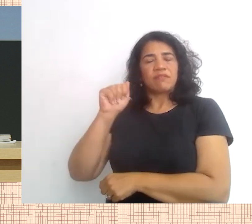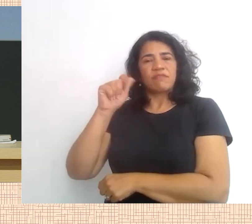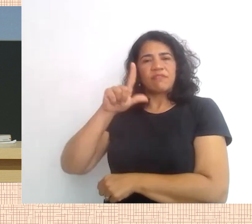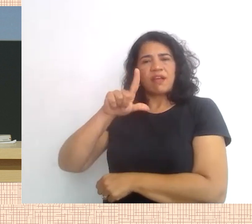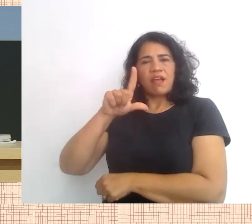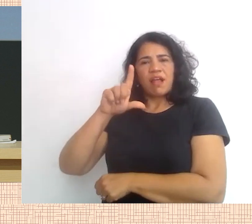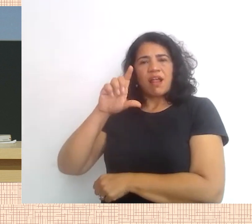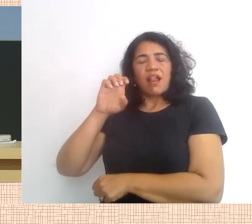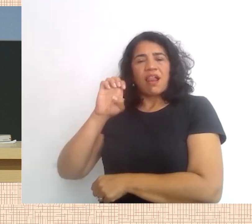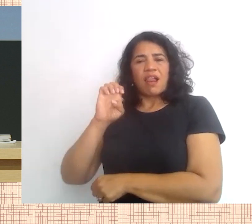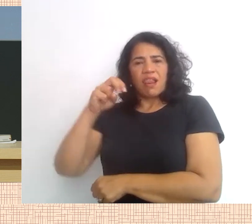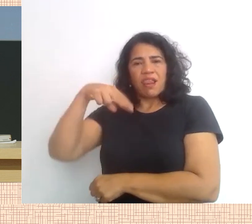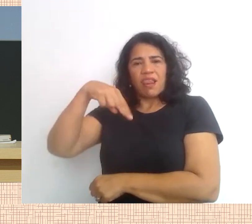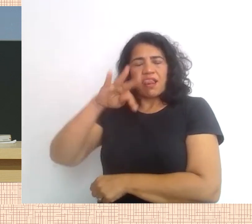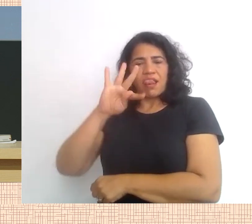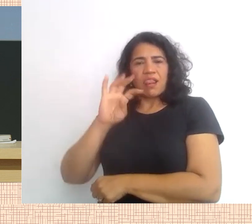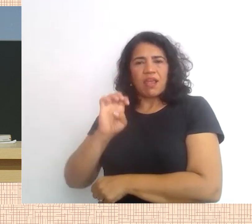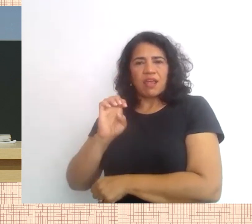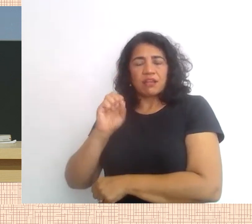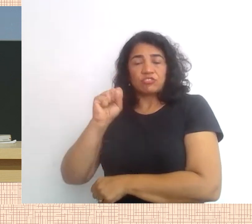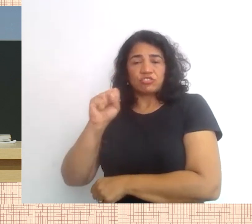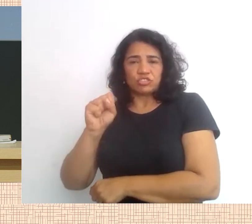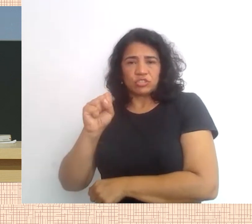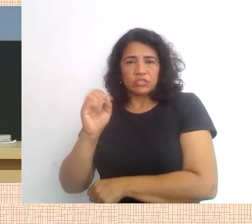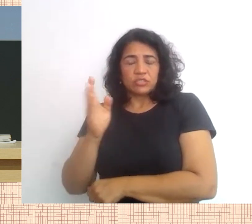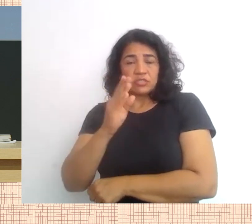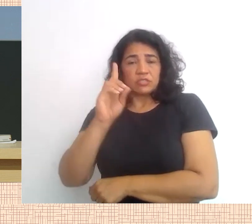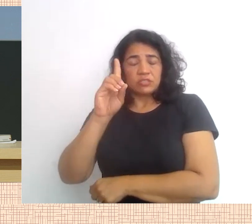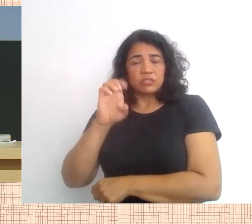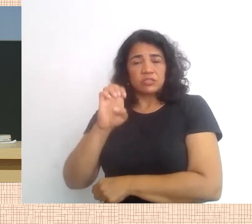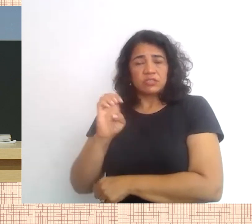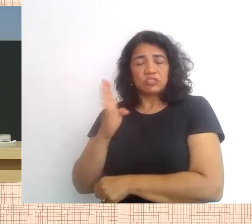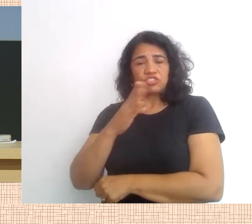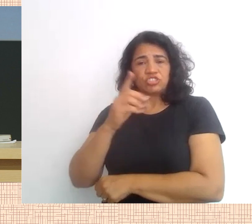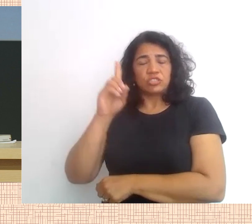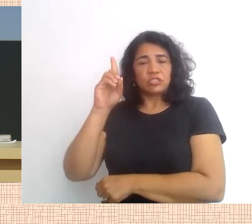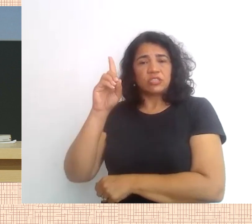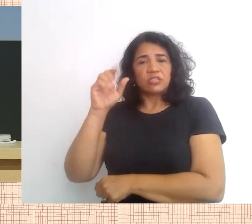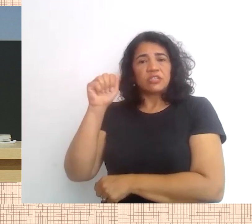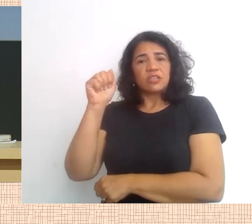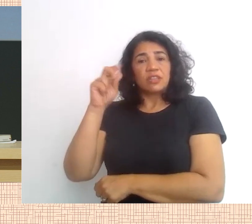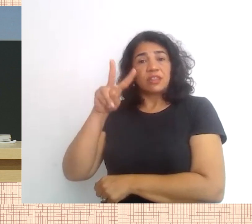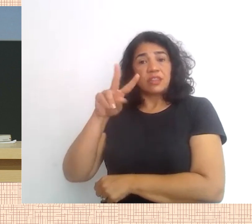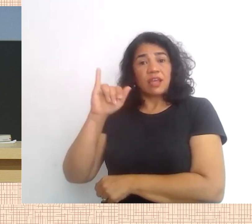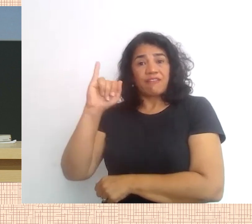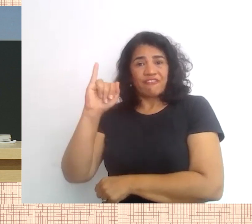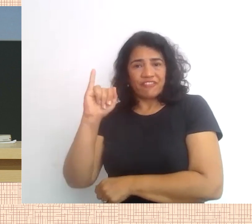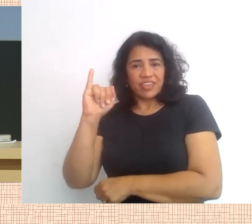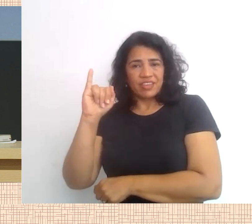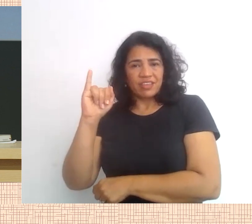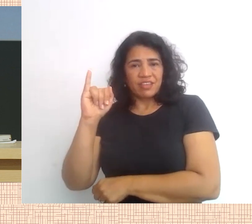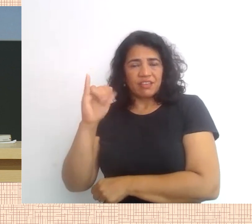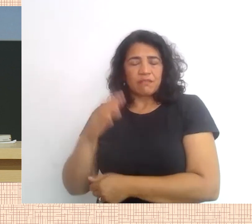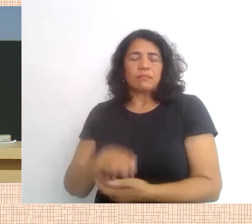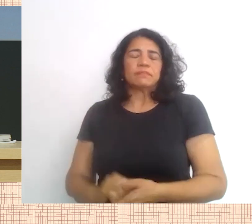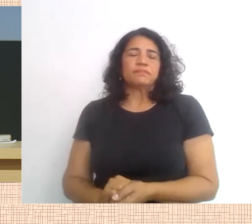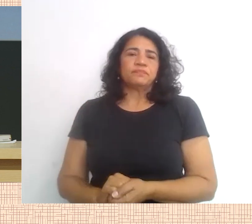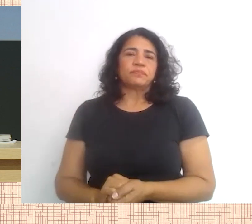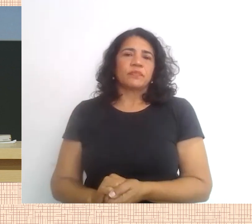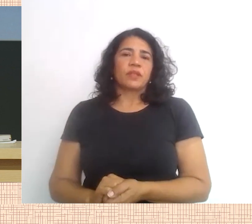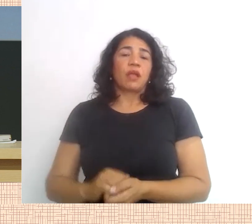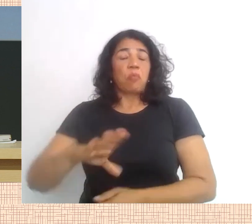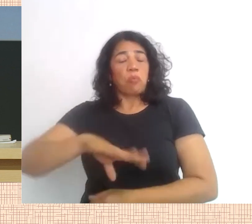De onde surgiu essa palavra? 3 dos valentes de Davi, 3 dos 10,